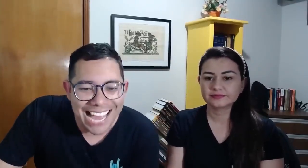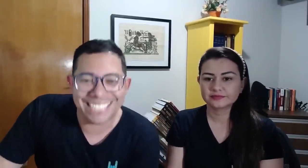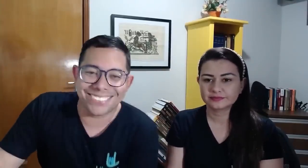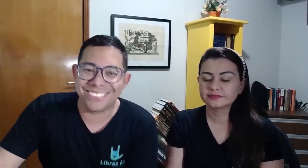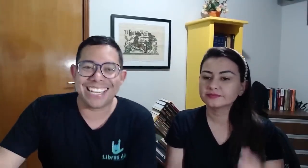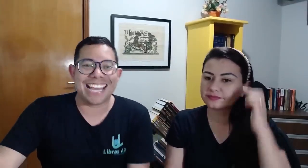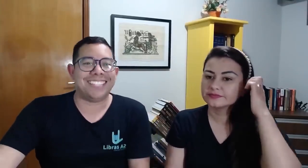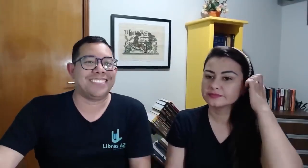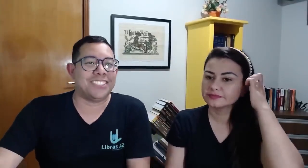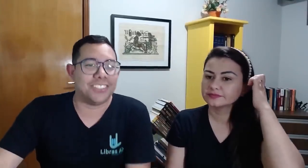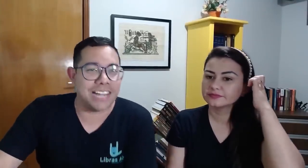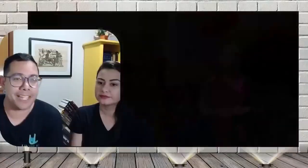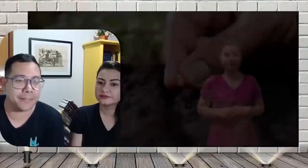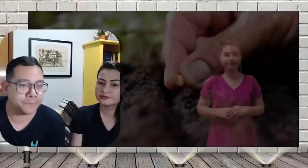Então vamos lá, hein? Fechou, vai!